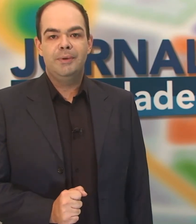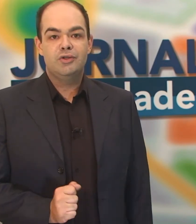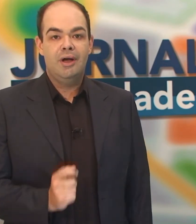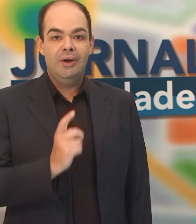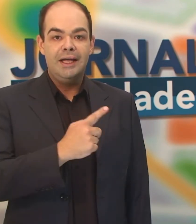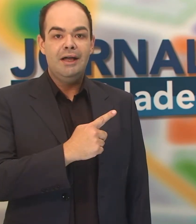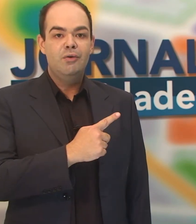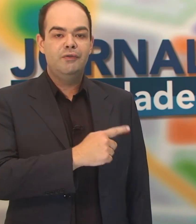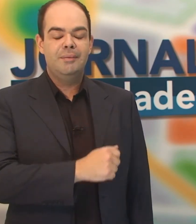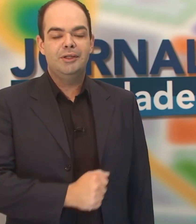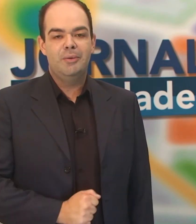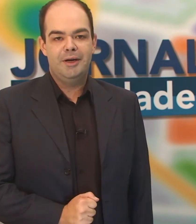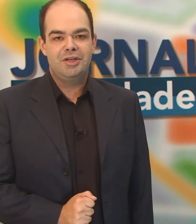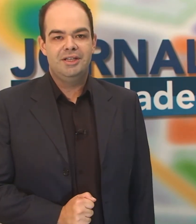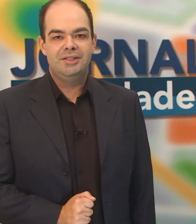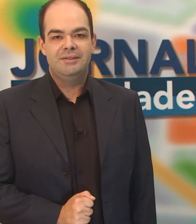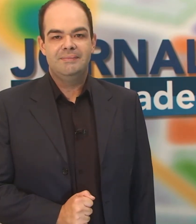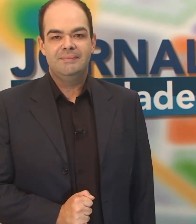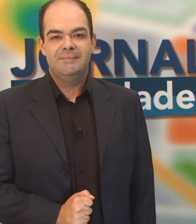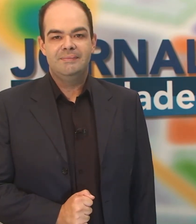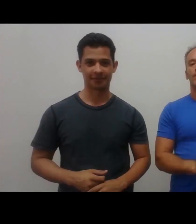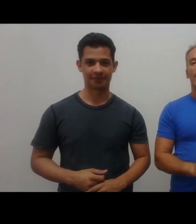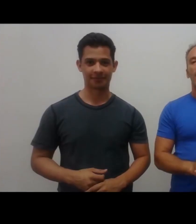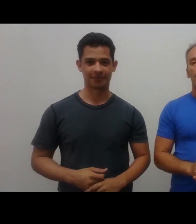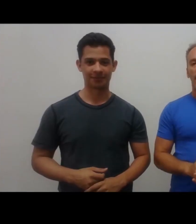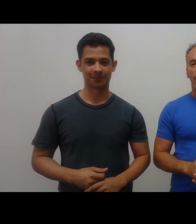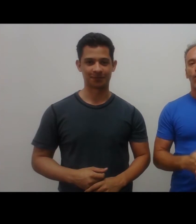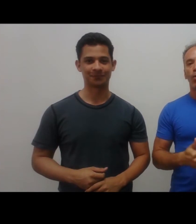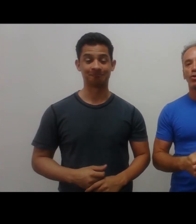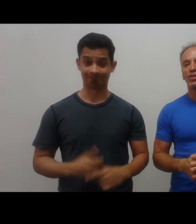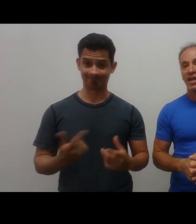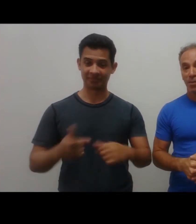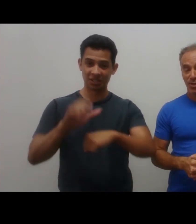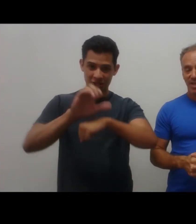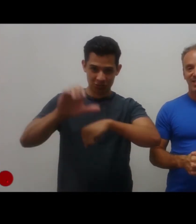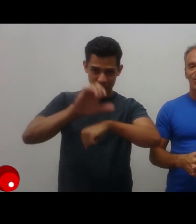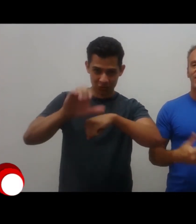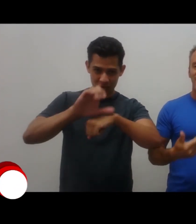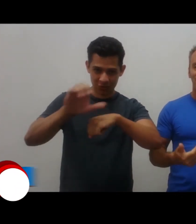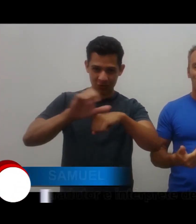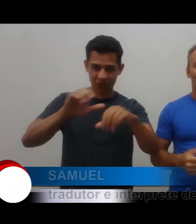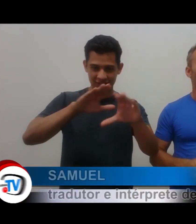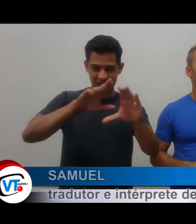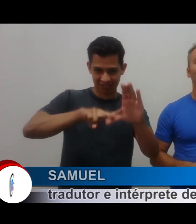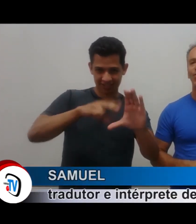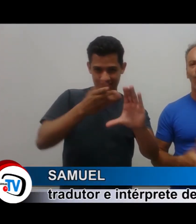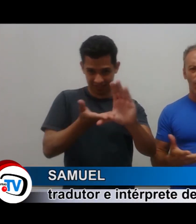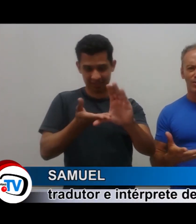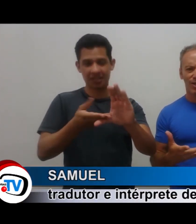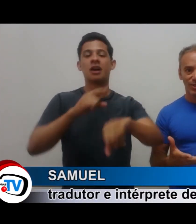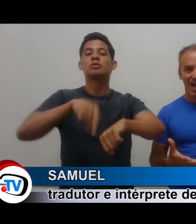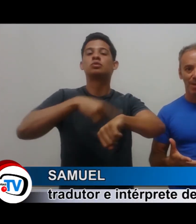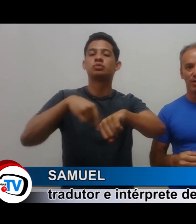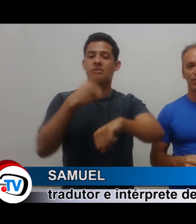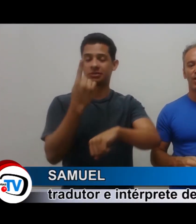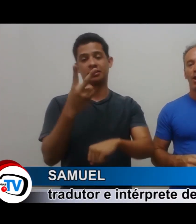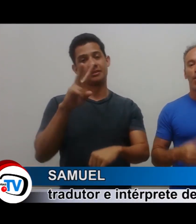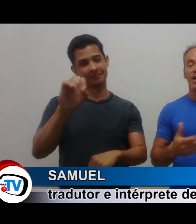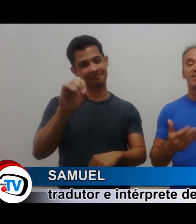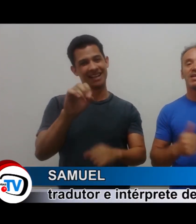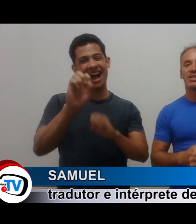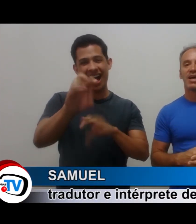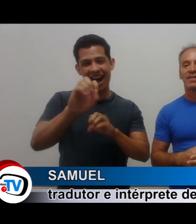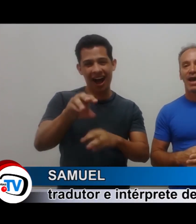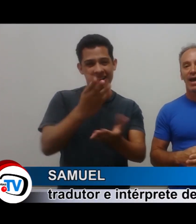recado que o pessoal lá da Ufla mandou pra gente. Bem, o curso terá uma duração de 120 horas com aulas aos sábados.